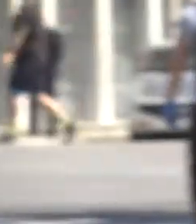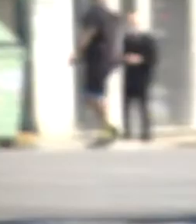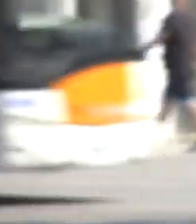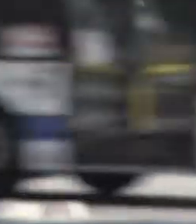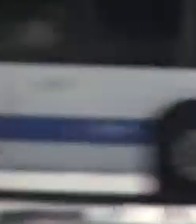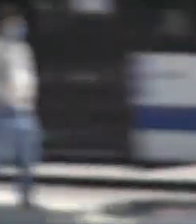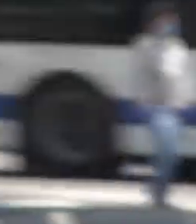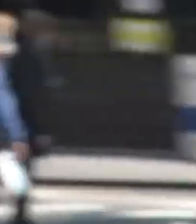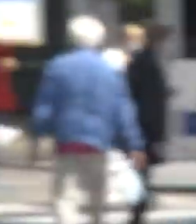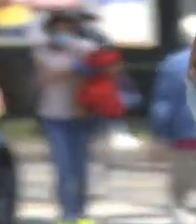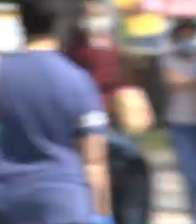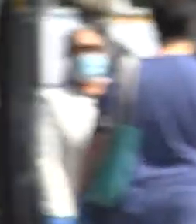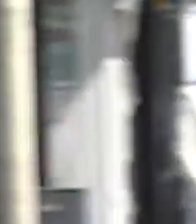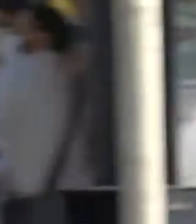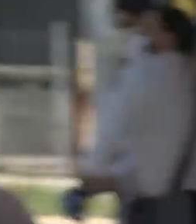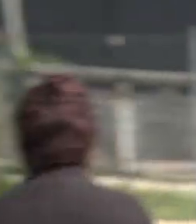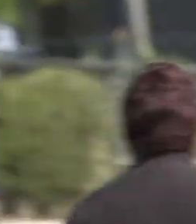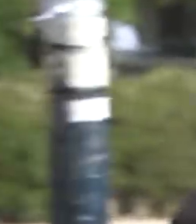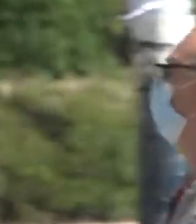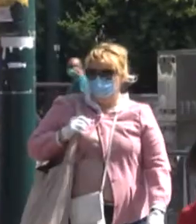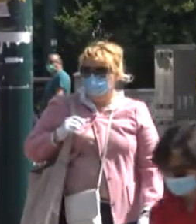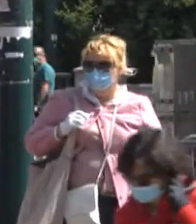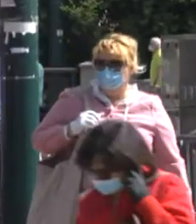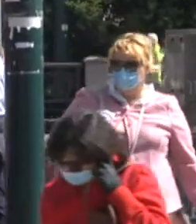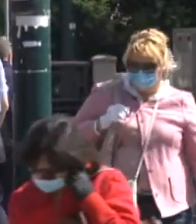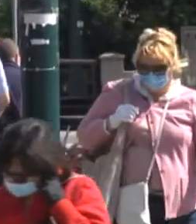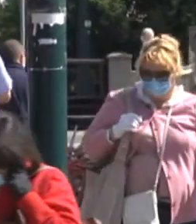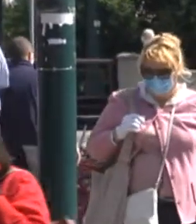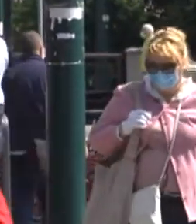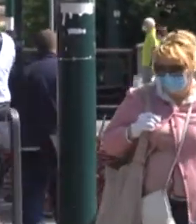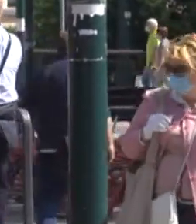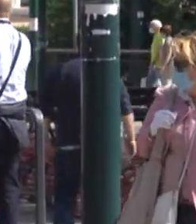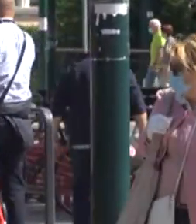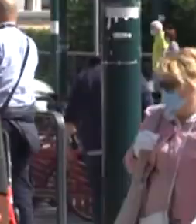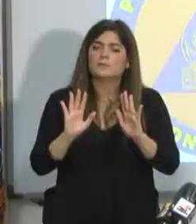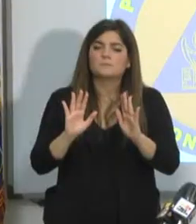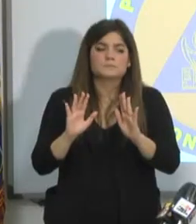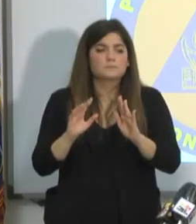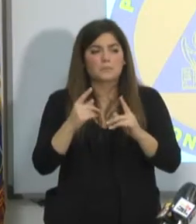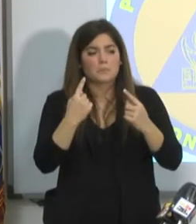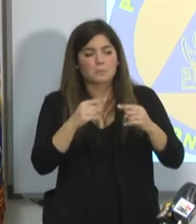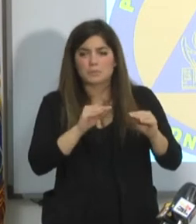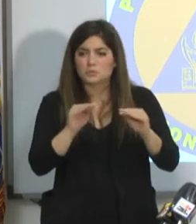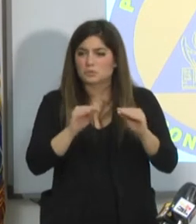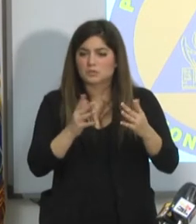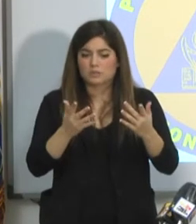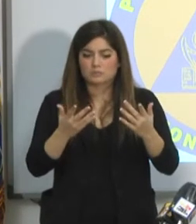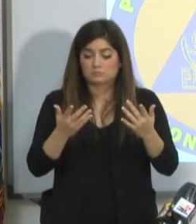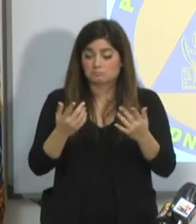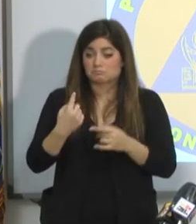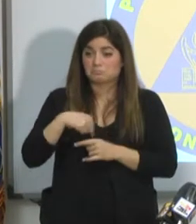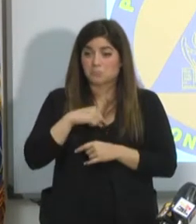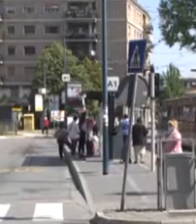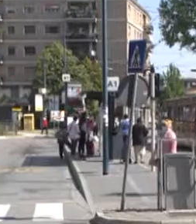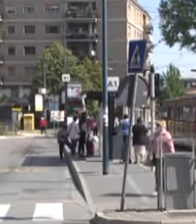nessuna autocertificazione, quindi coprifuoco in vista, stretto giro di posta, come invece in Lombardia. Qua è libero, cioè, noi non abbiamo fatto